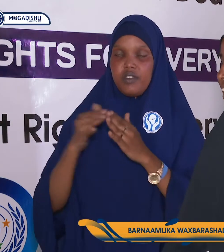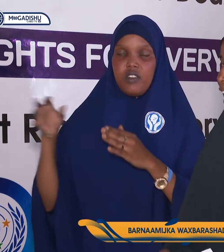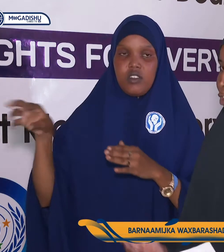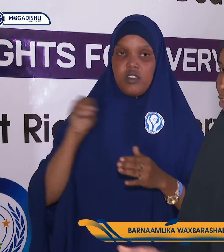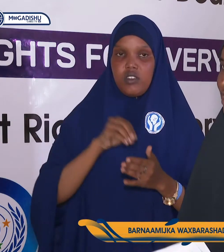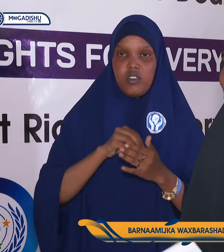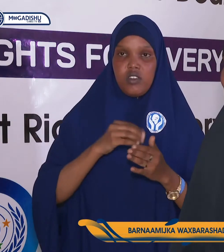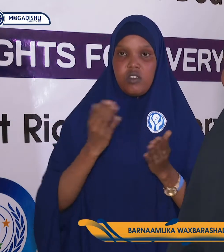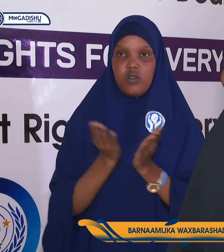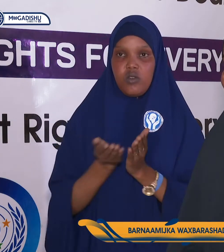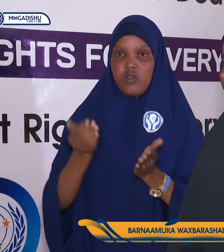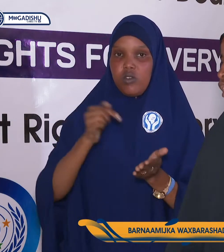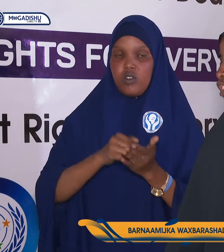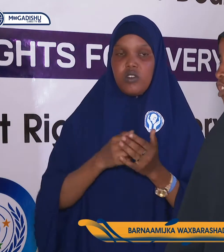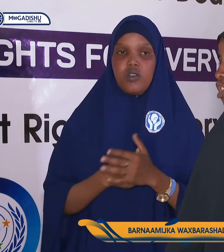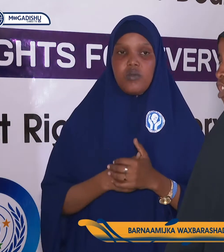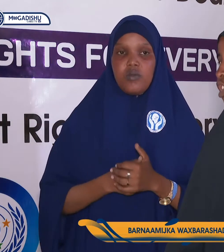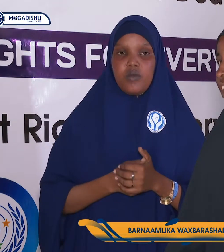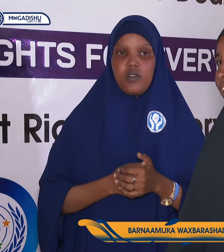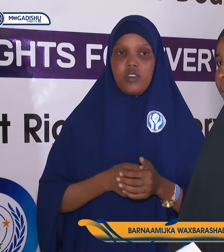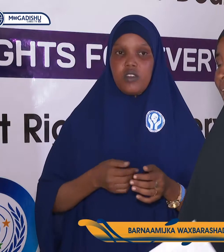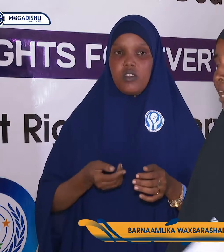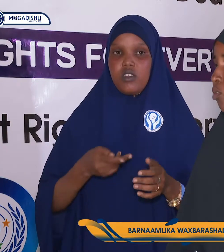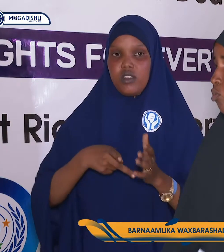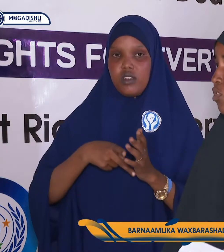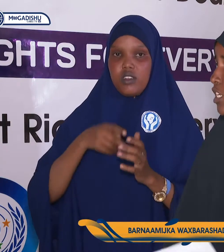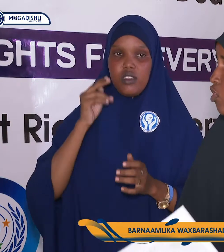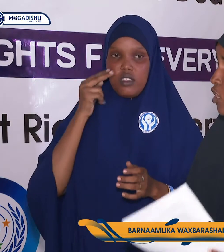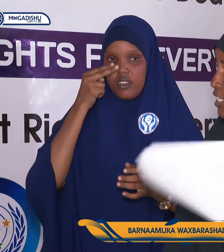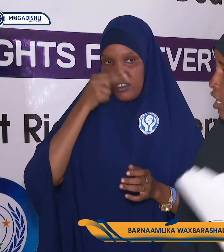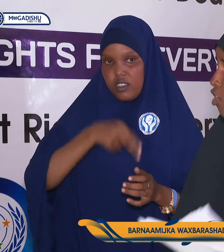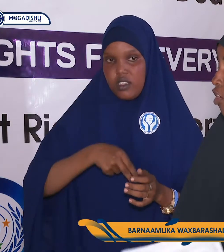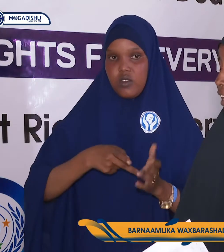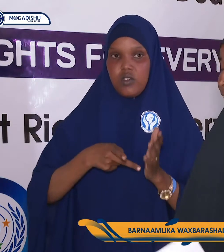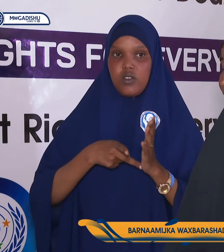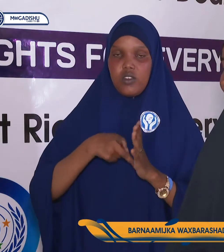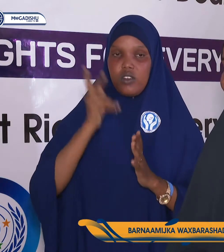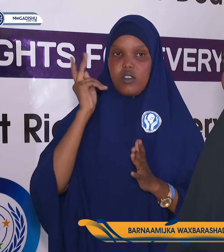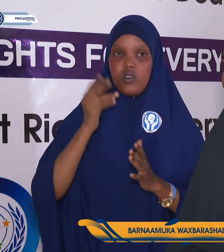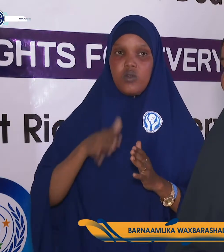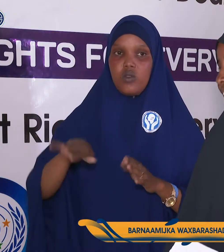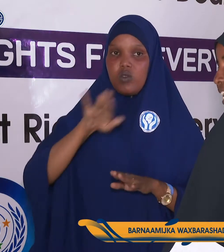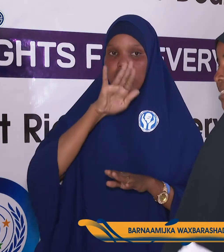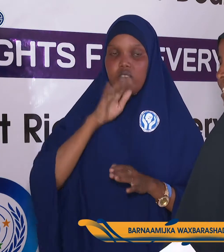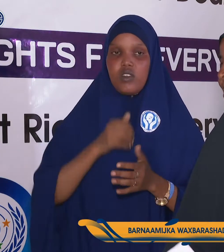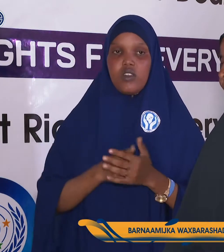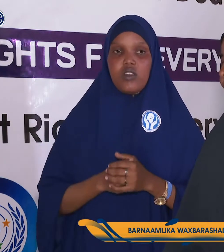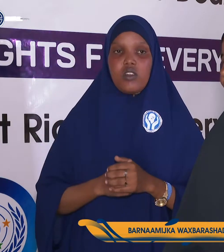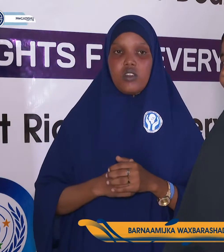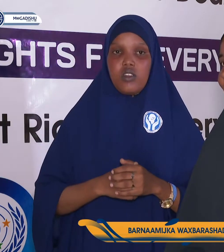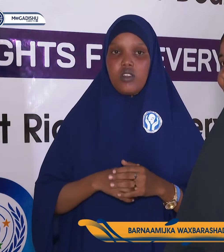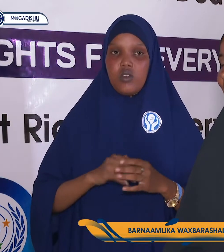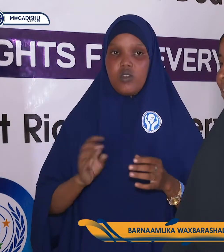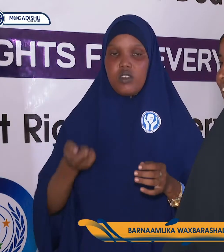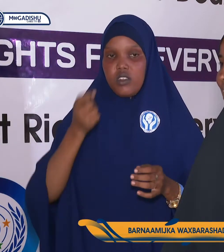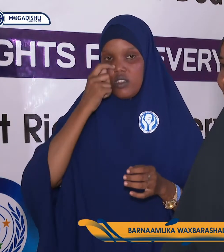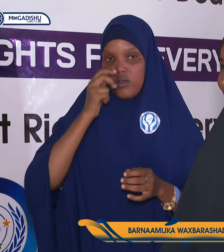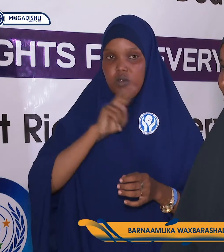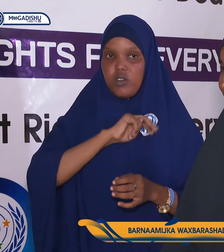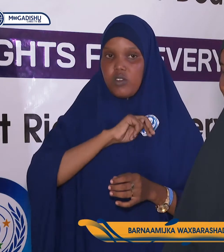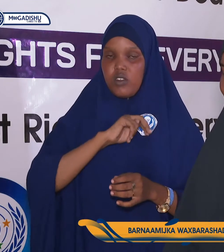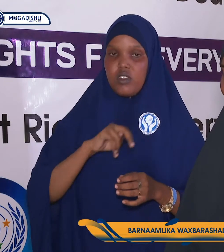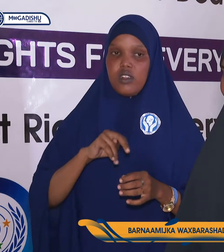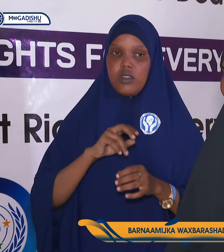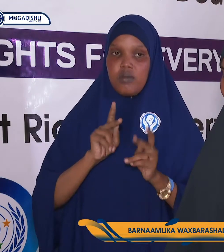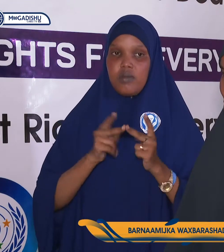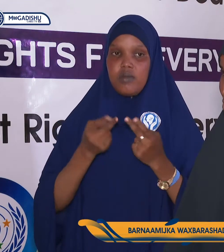qiimaha shidaalka oo sare u kacay iyo qiimaha caruur dugsiga oo sare loo qaaday waxay qasbaysaa in ay meeshaas